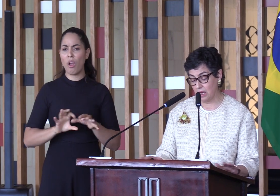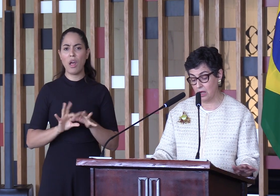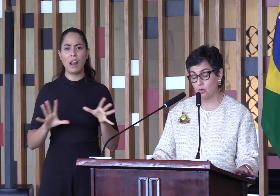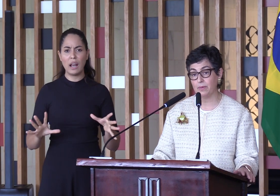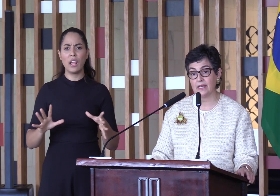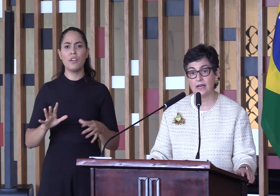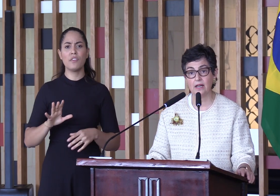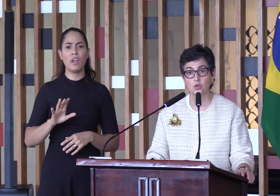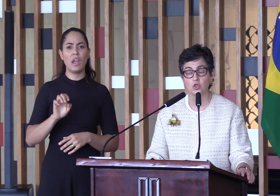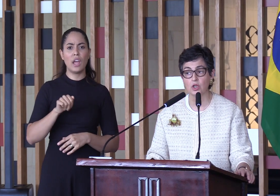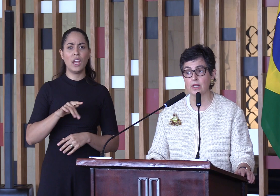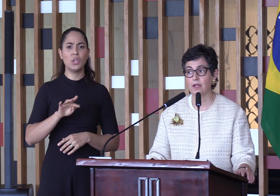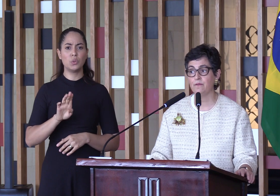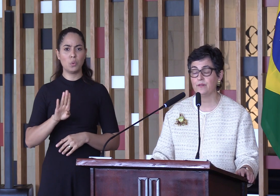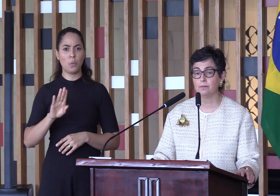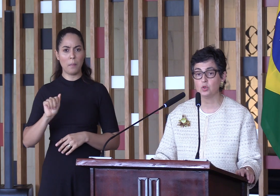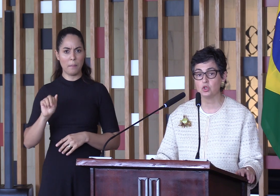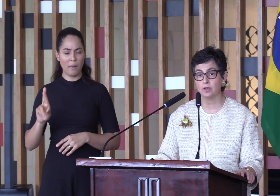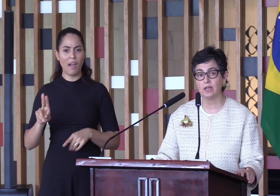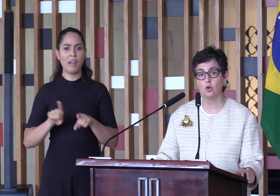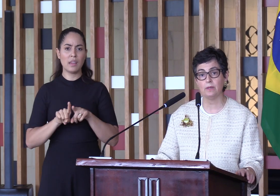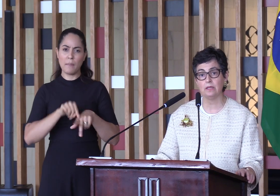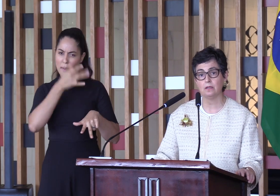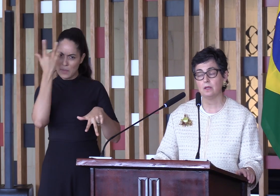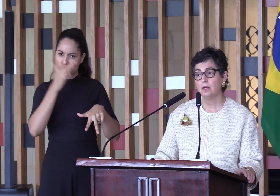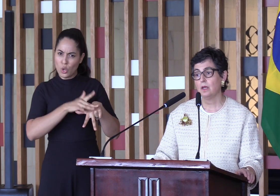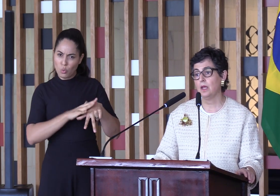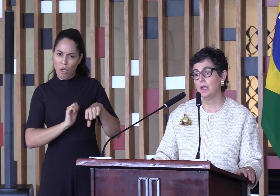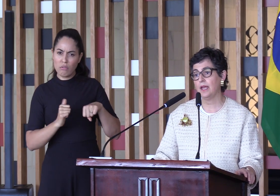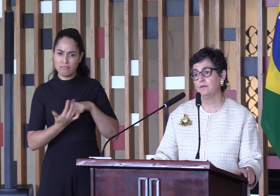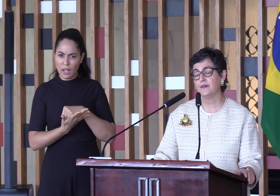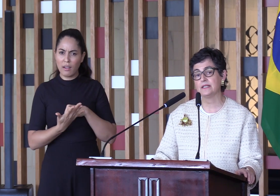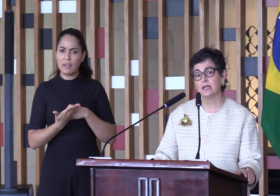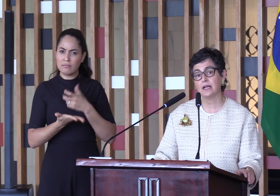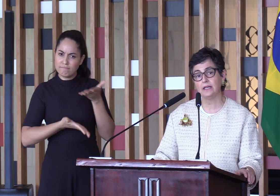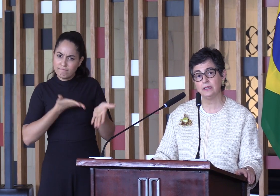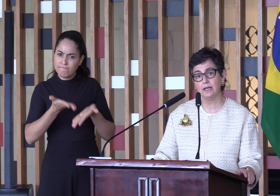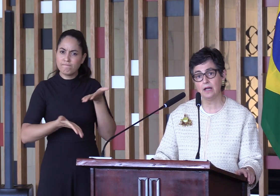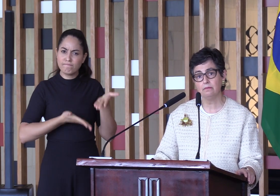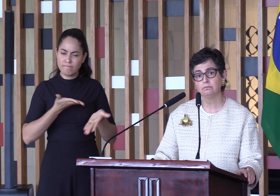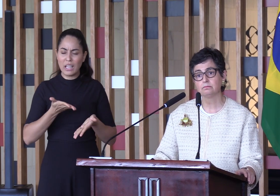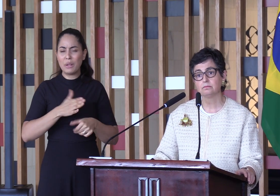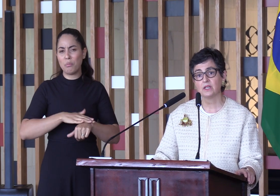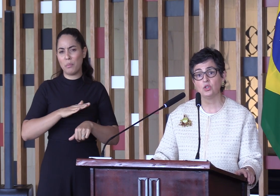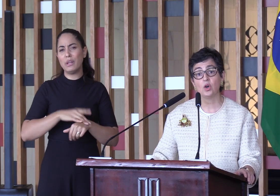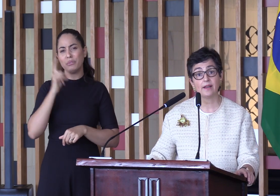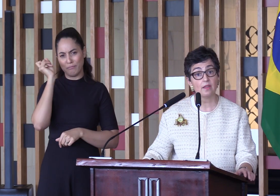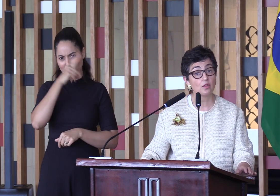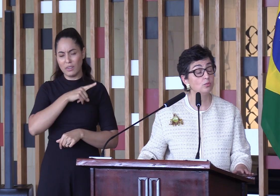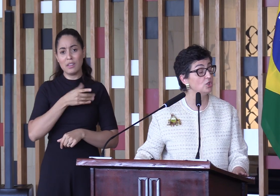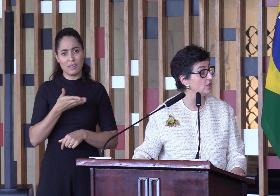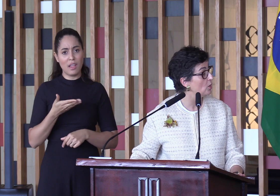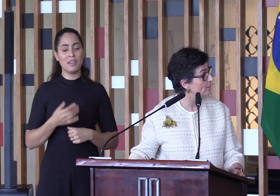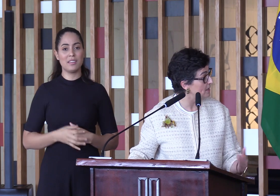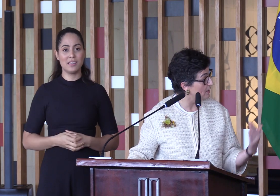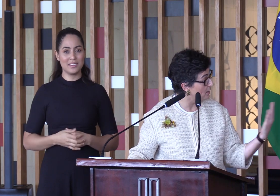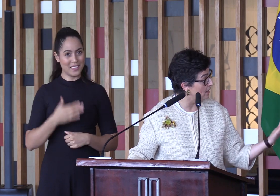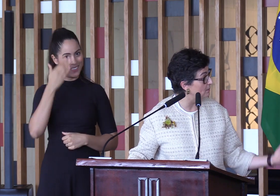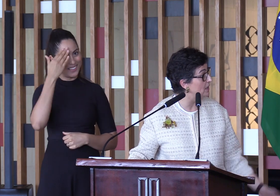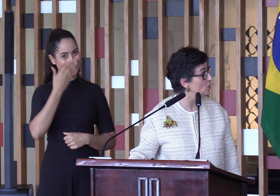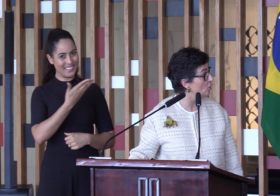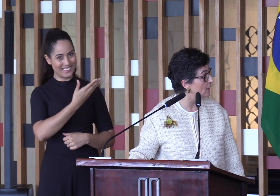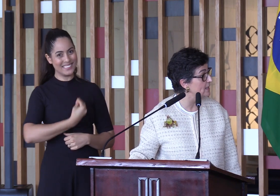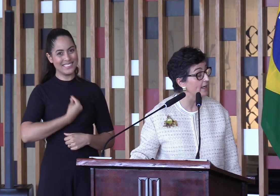para acompanhar os enfermos de covid-19 em fase crítica. E eu agradeço muito a